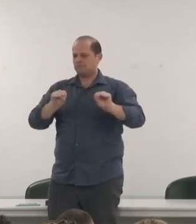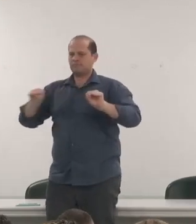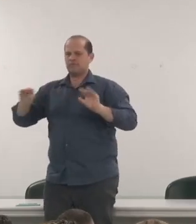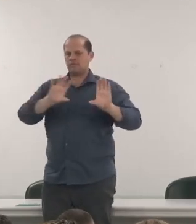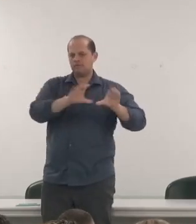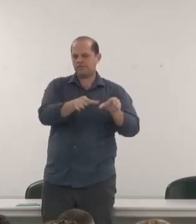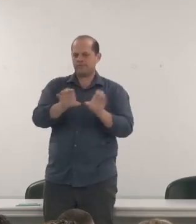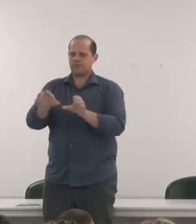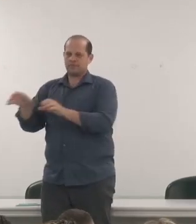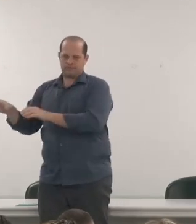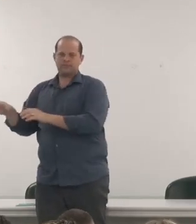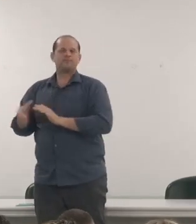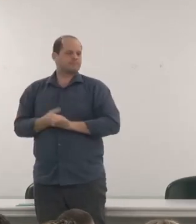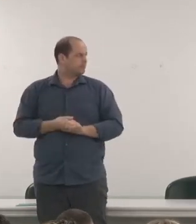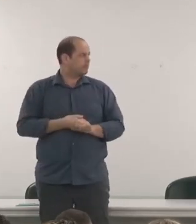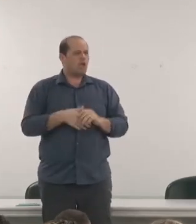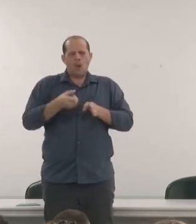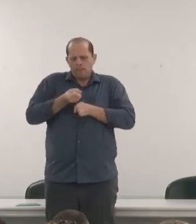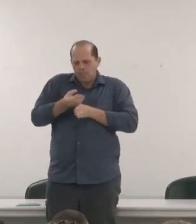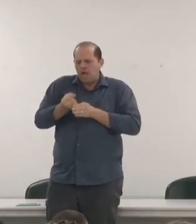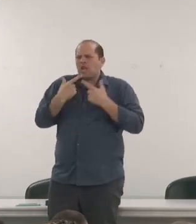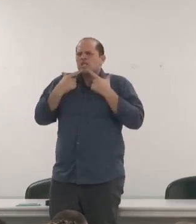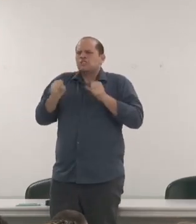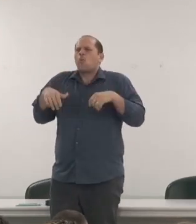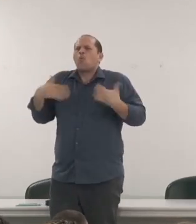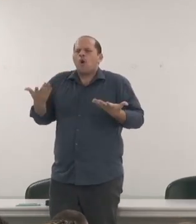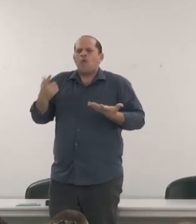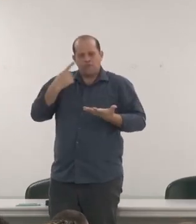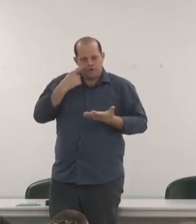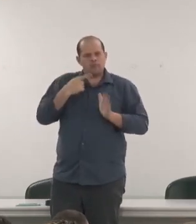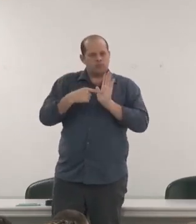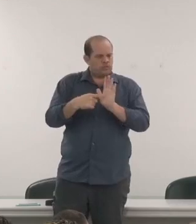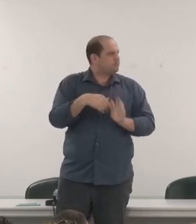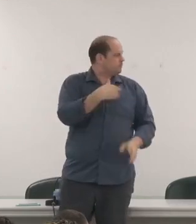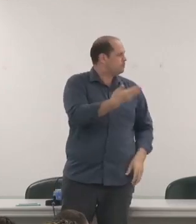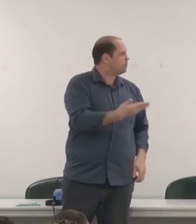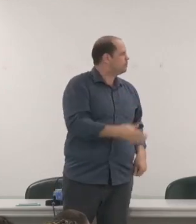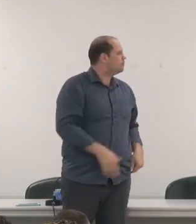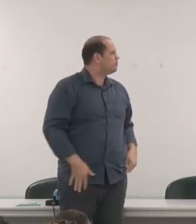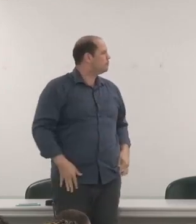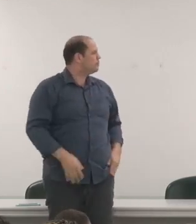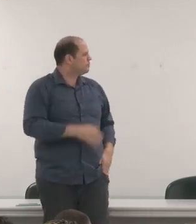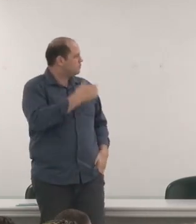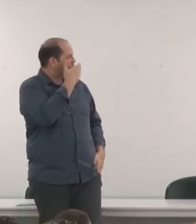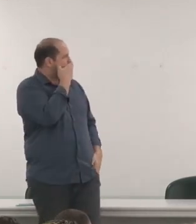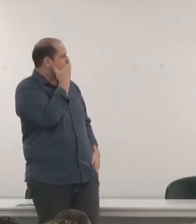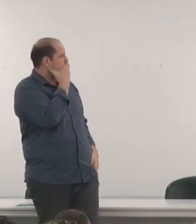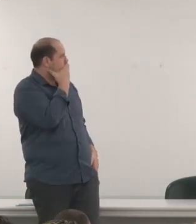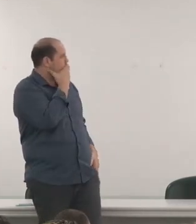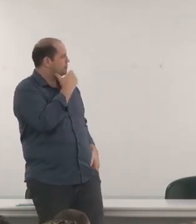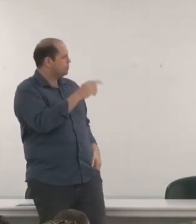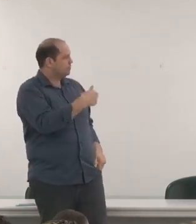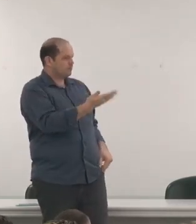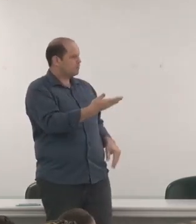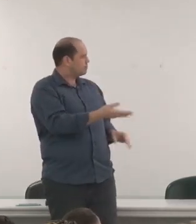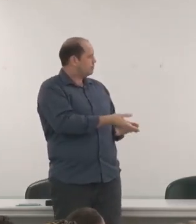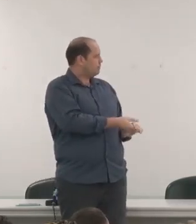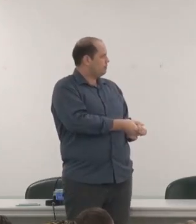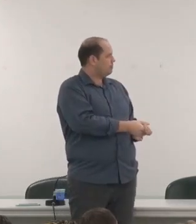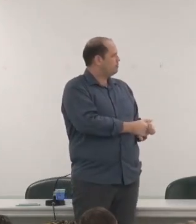queria deixar claro, por exemplo, este empréstimo, esse fenômeno advém desta modalidade linguística